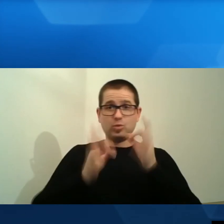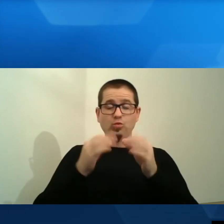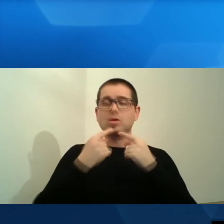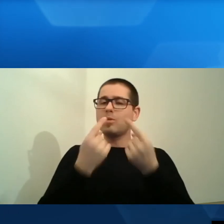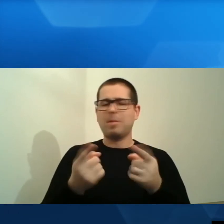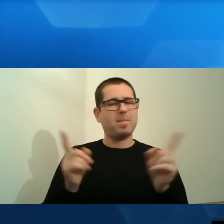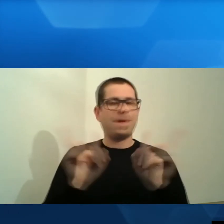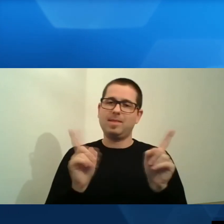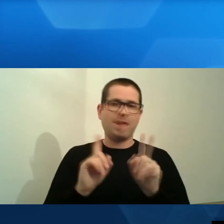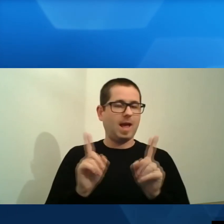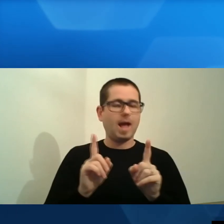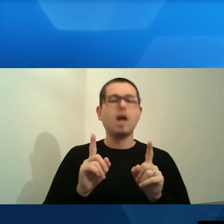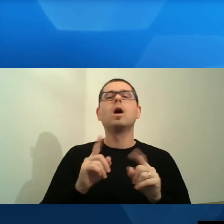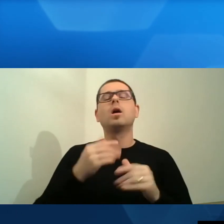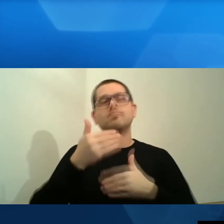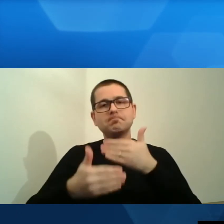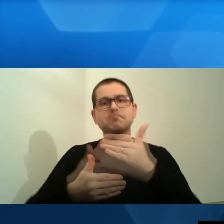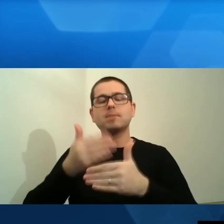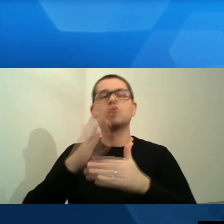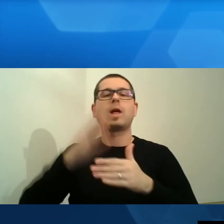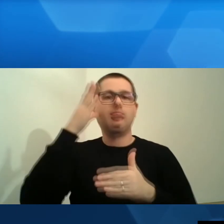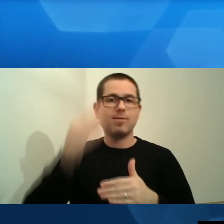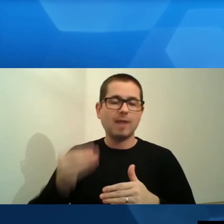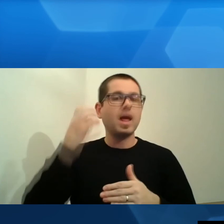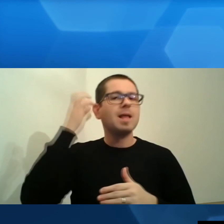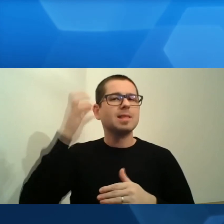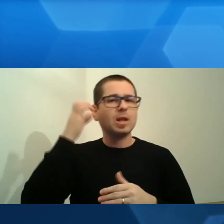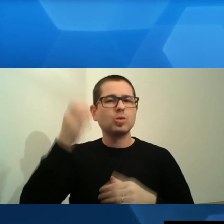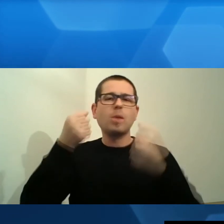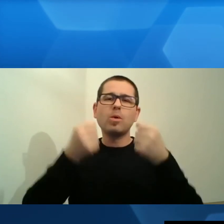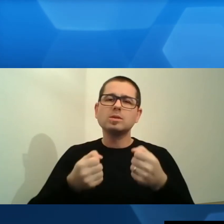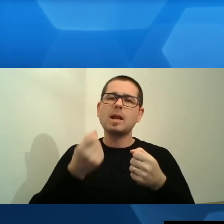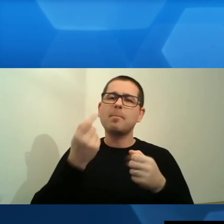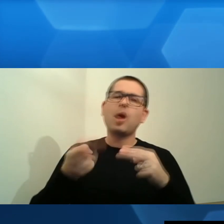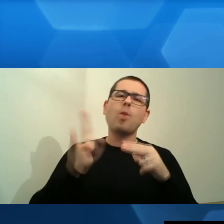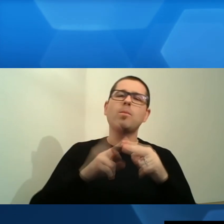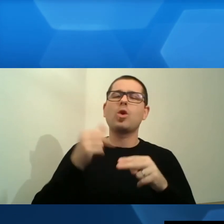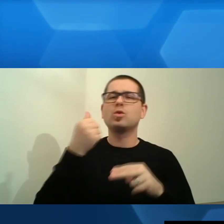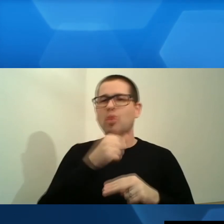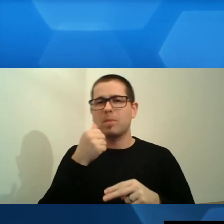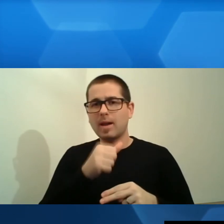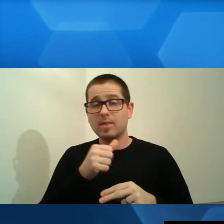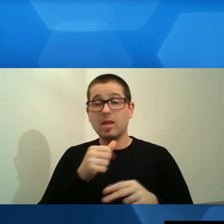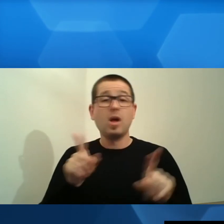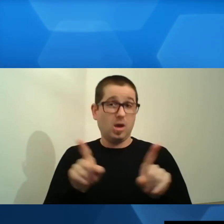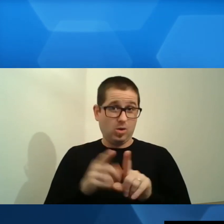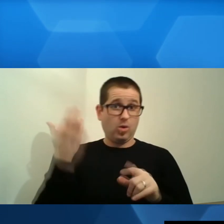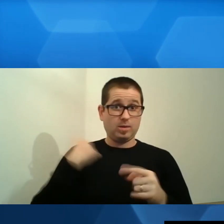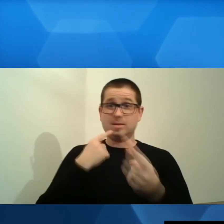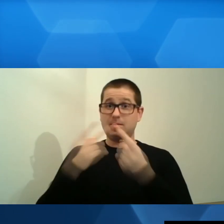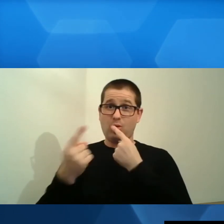tako. Navadiš se, tinitus postane malo bolj zoperen in kot sem se pogovarjal z